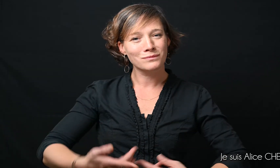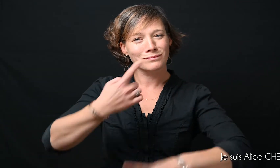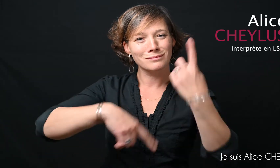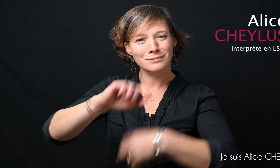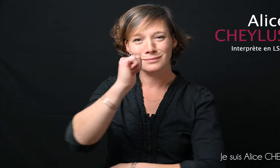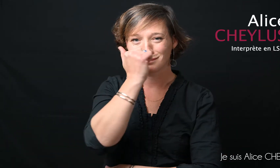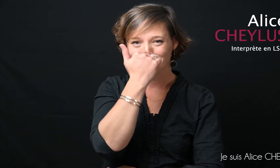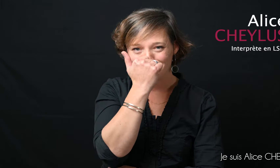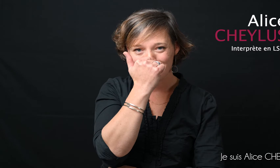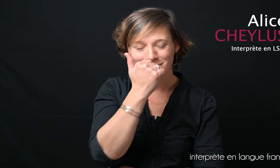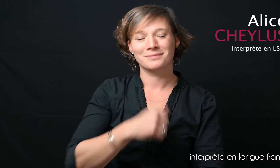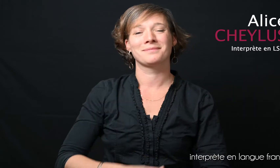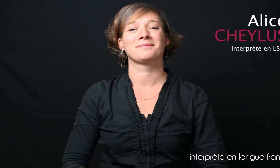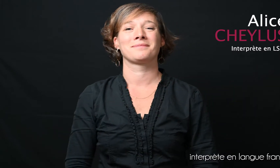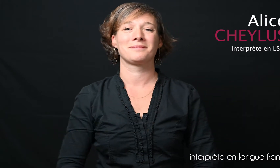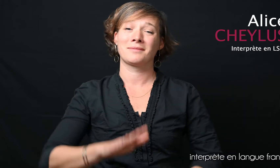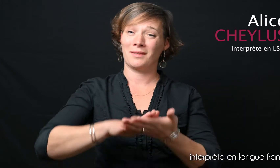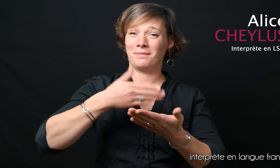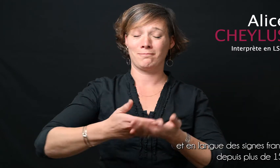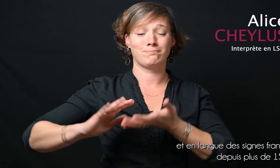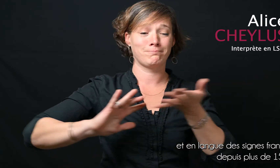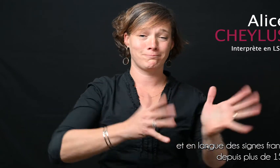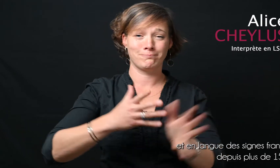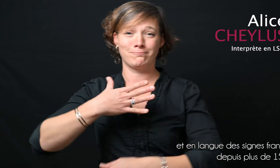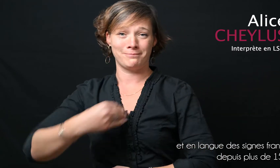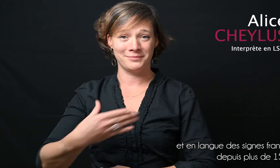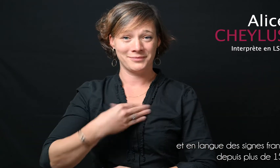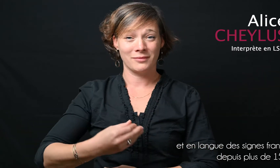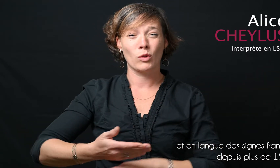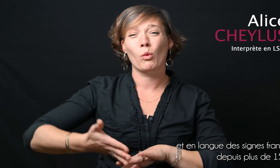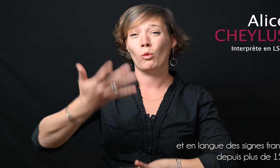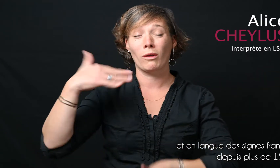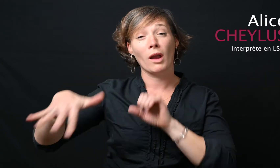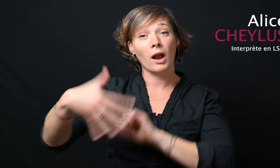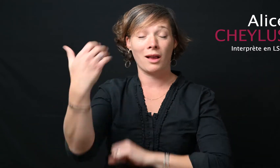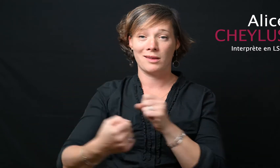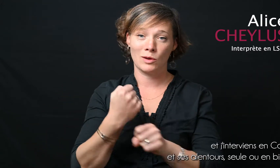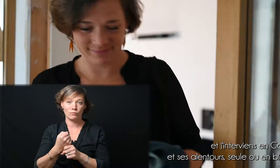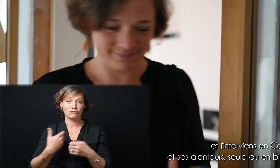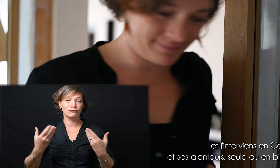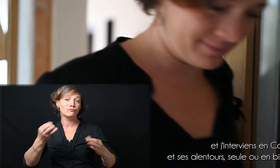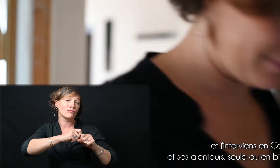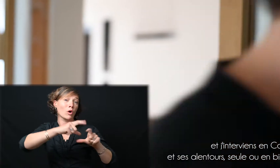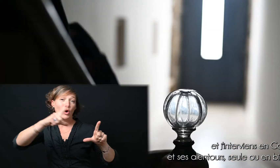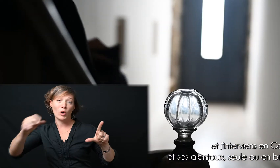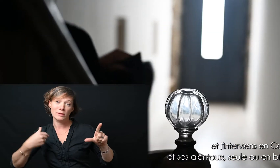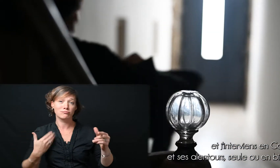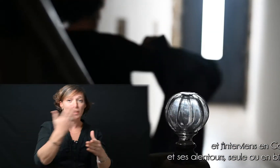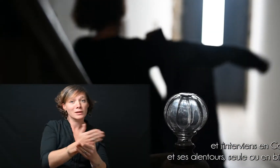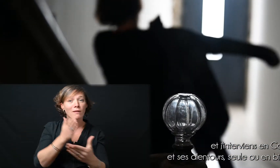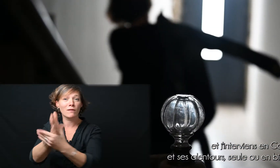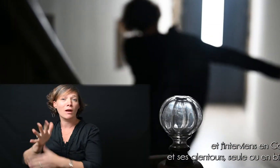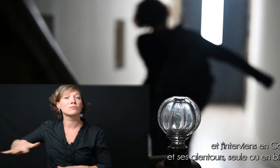Je suis Alice Chélus, interprète en langue française et en langue des signes française depuis plus de 15 ans. J'interviens en Corrèze et ses